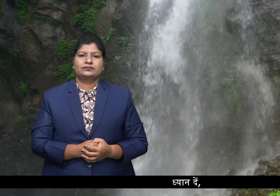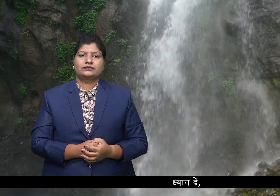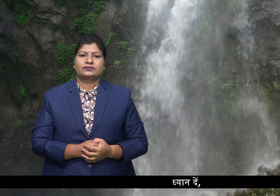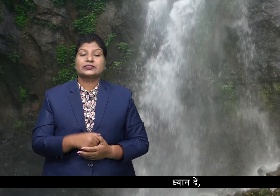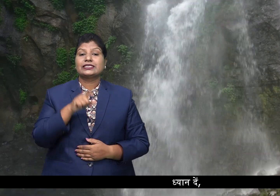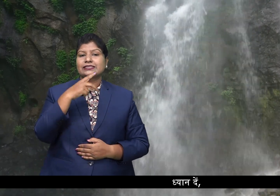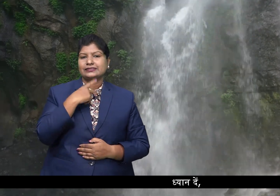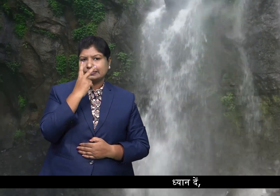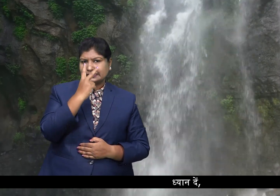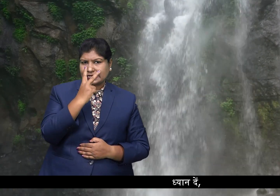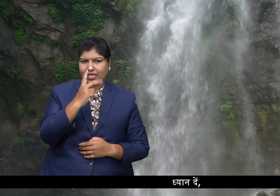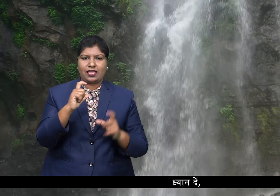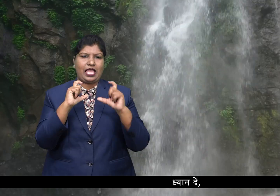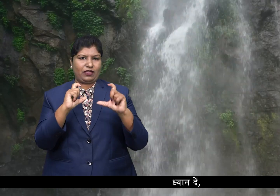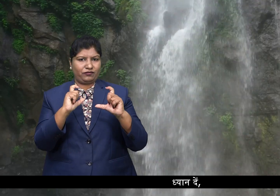ध्यान दें,